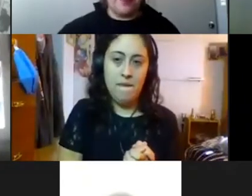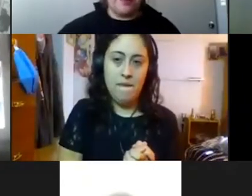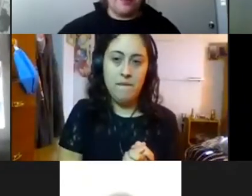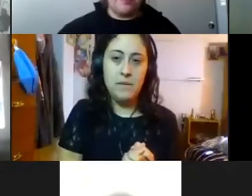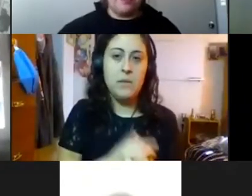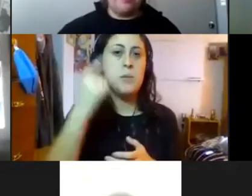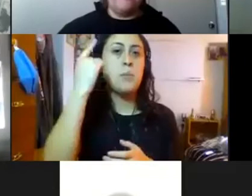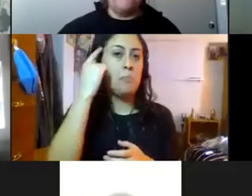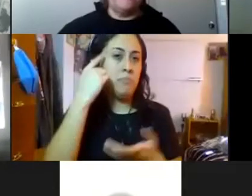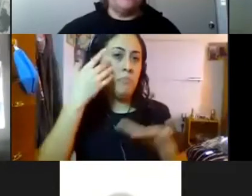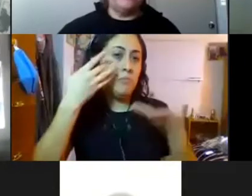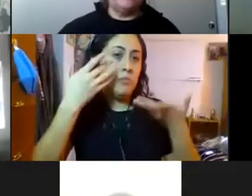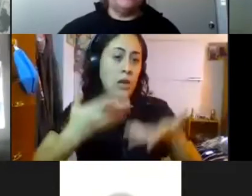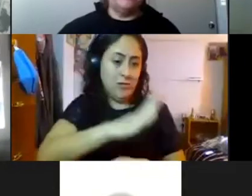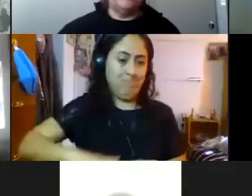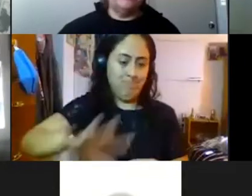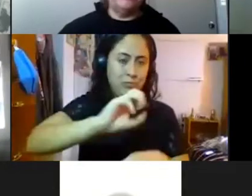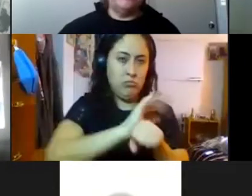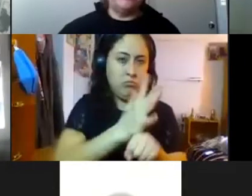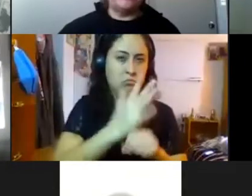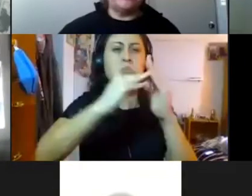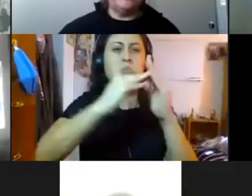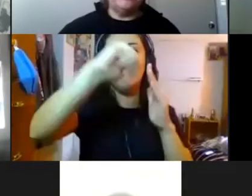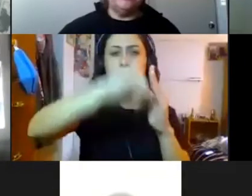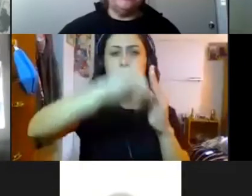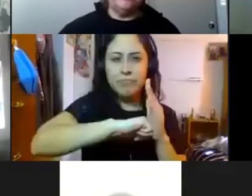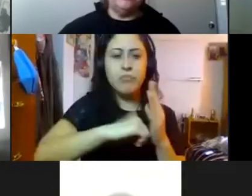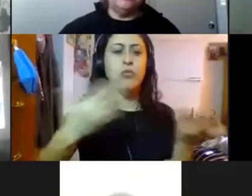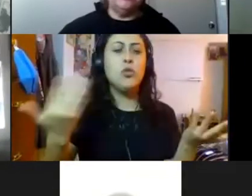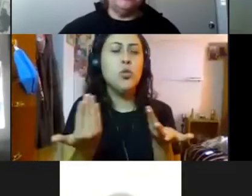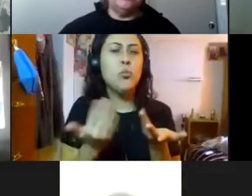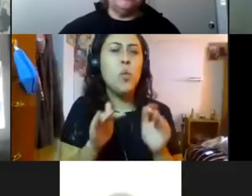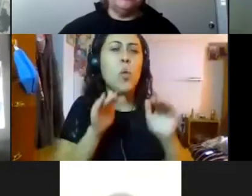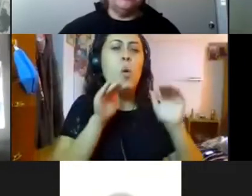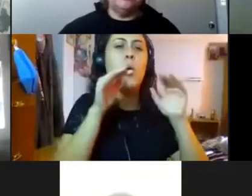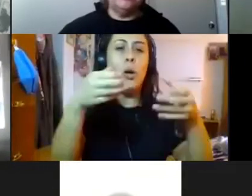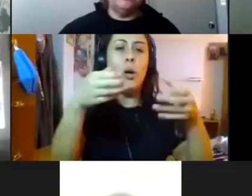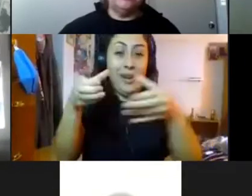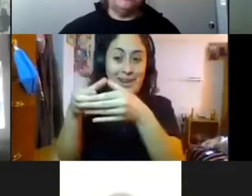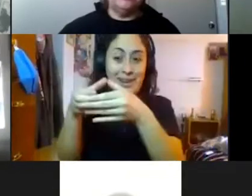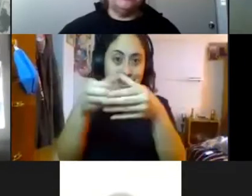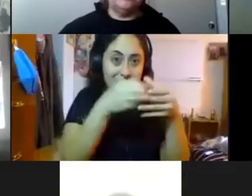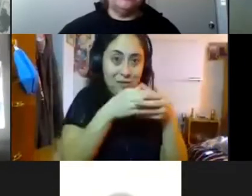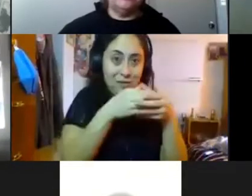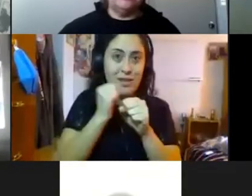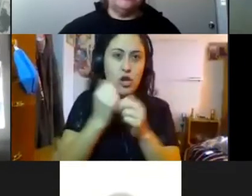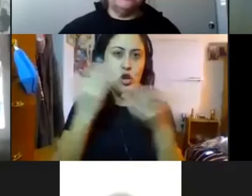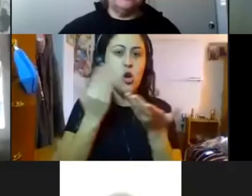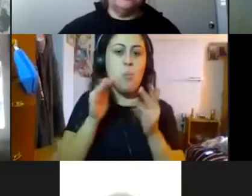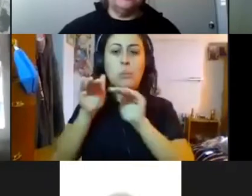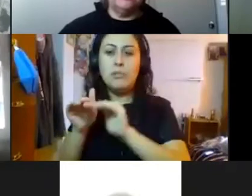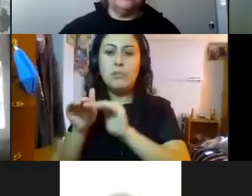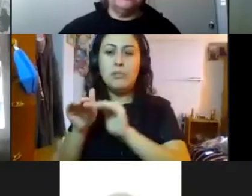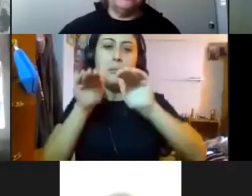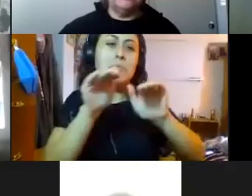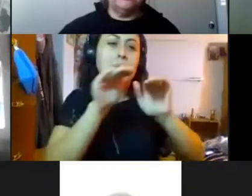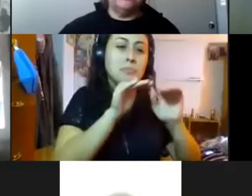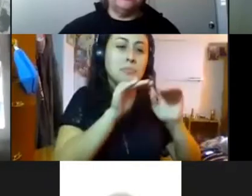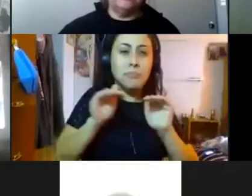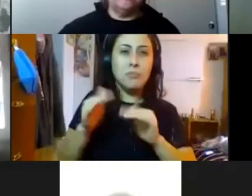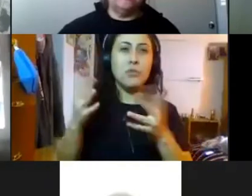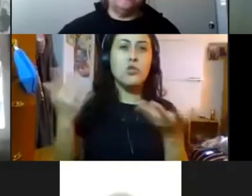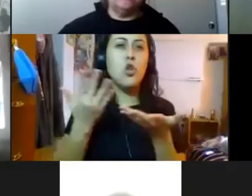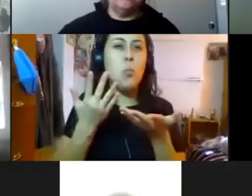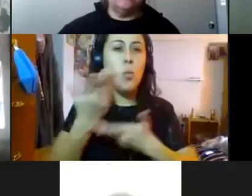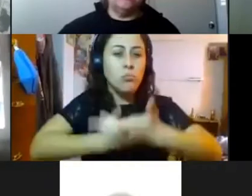pandemia y confinamiento, ¿cómo se apoyan los equipos de trabajo? ¿Participan de instancias de